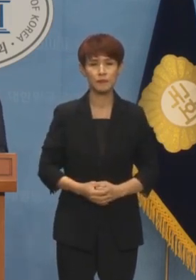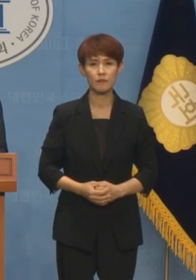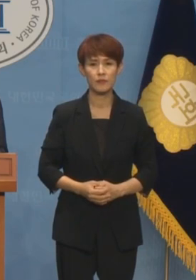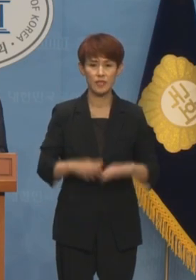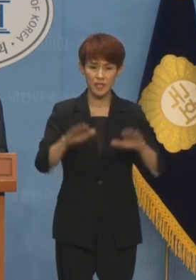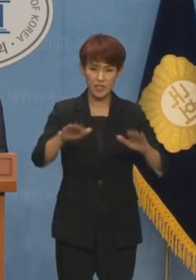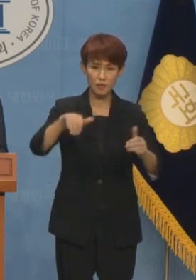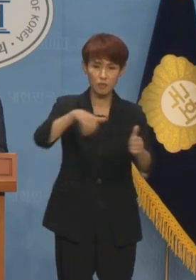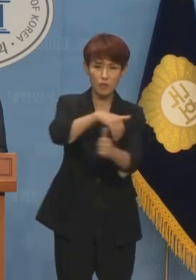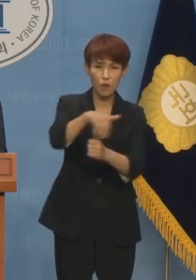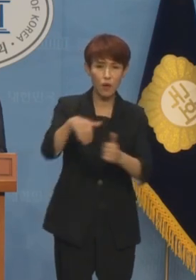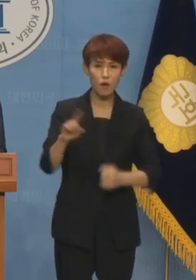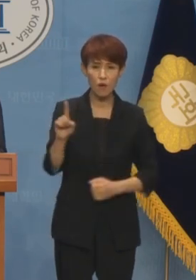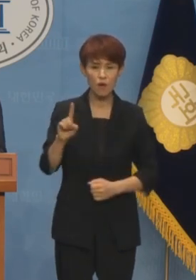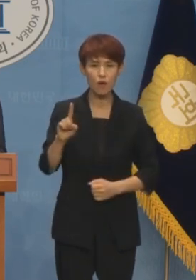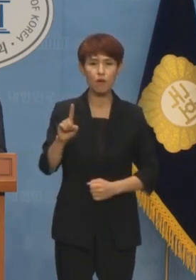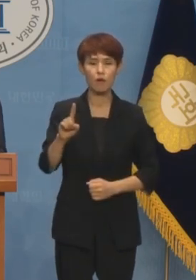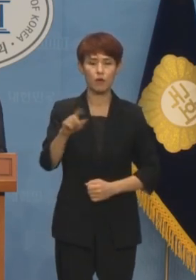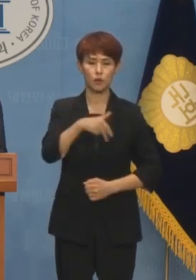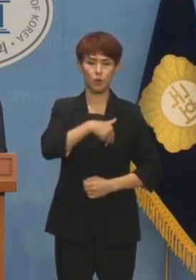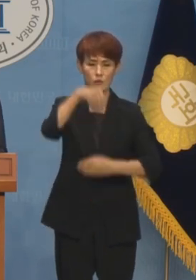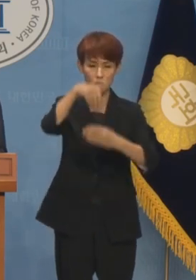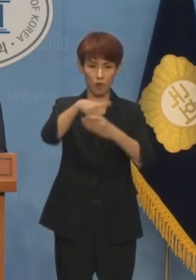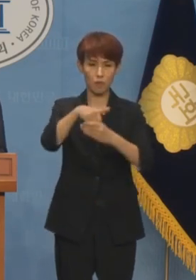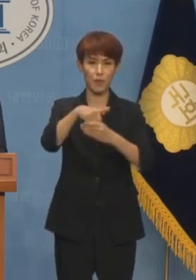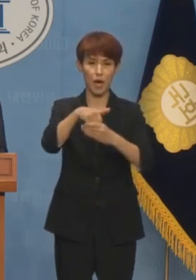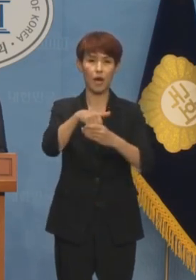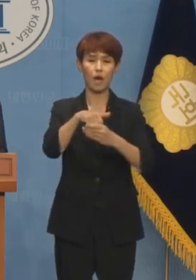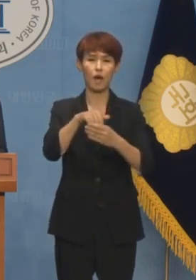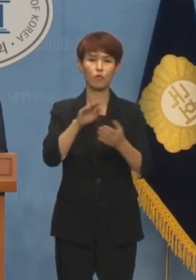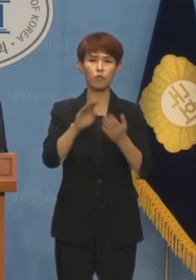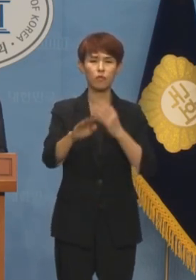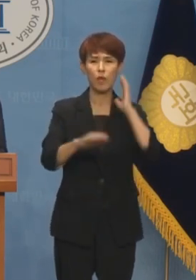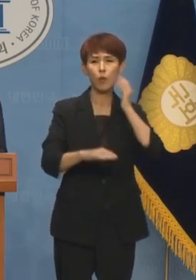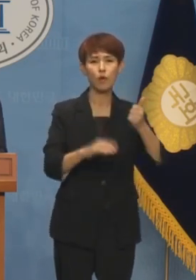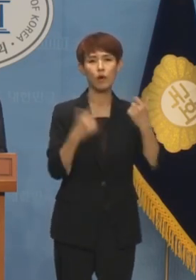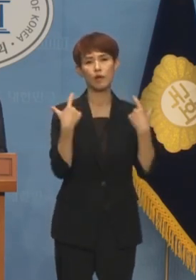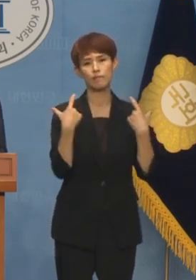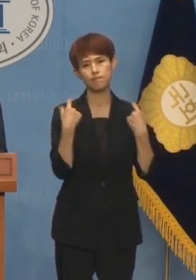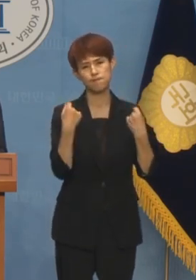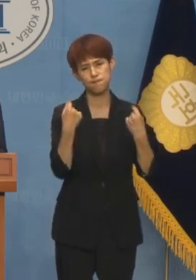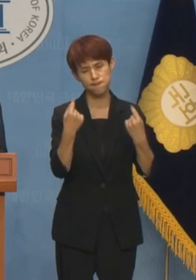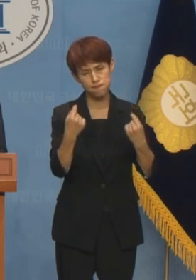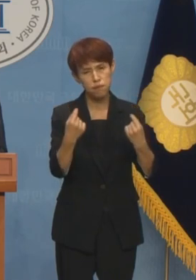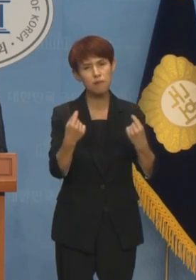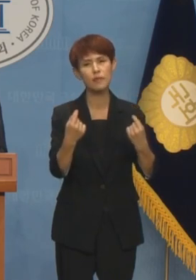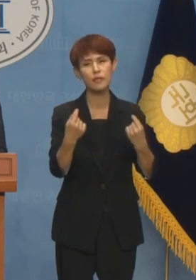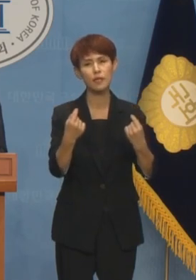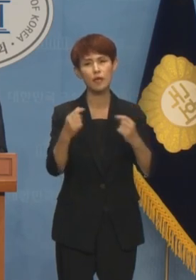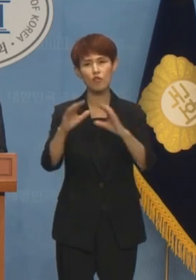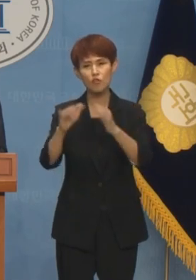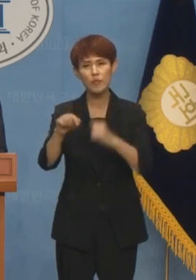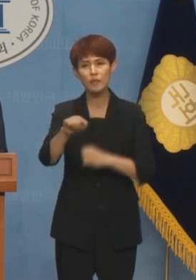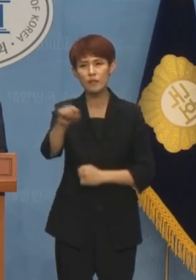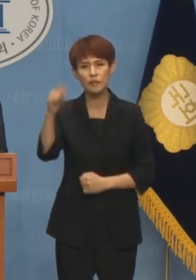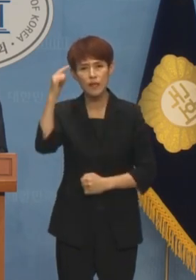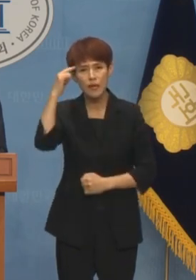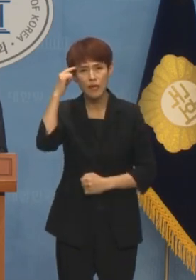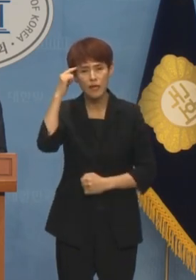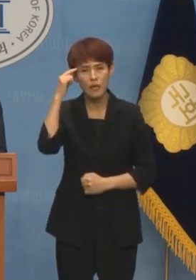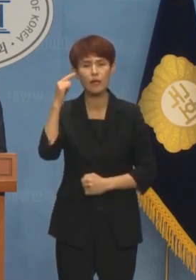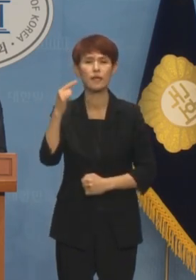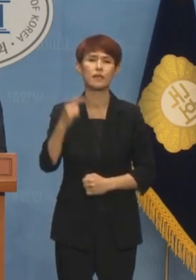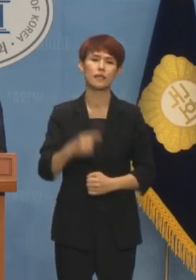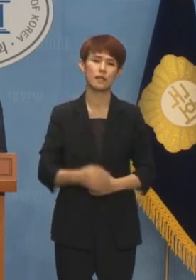작금의 현실은 총선 후에도 대통령이 바뀐 게 없다는 다수 국민의 인식입니다.